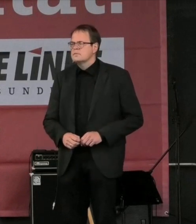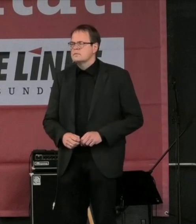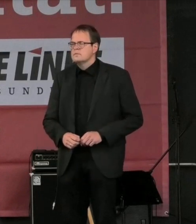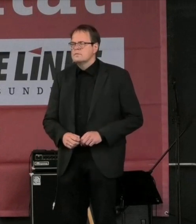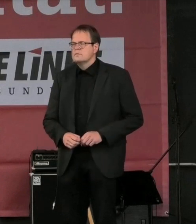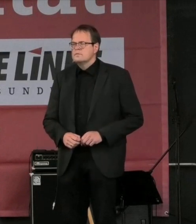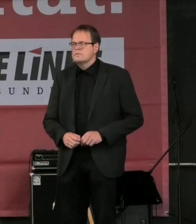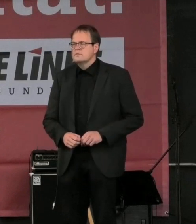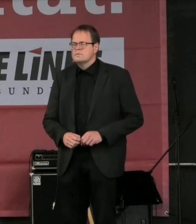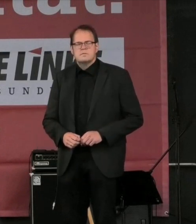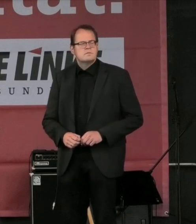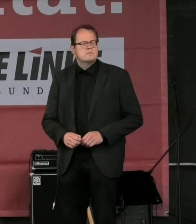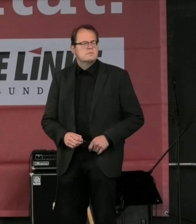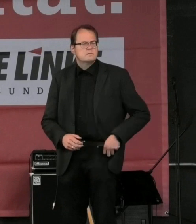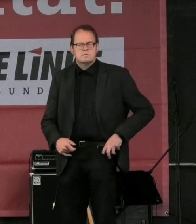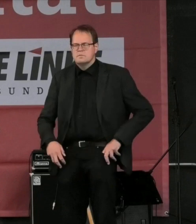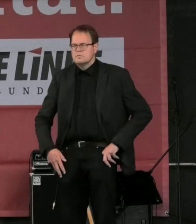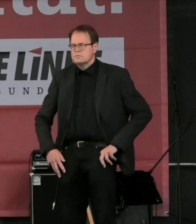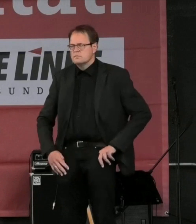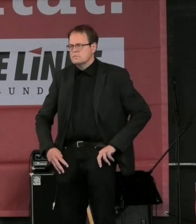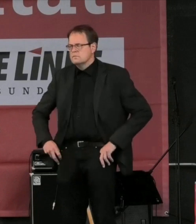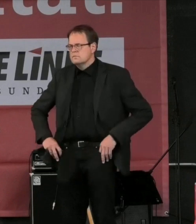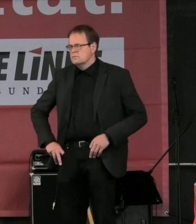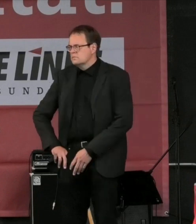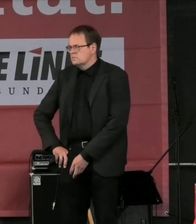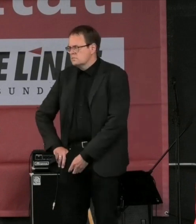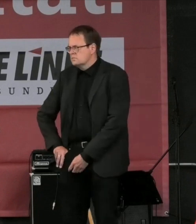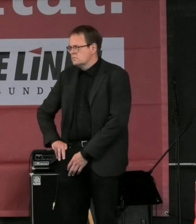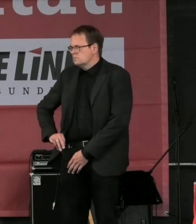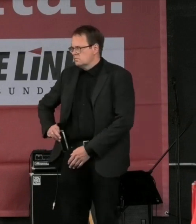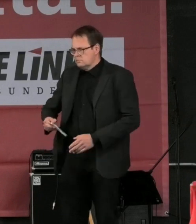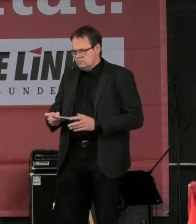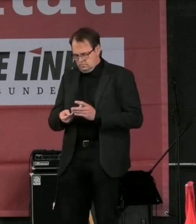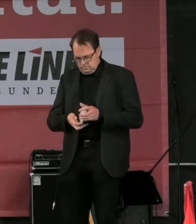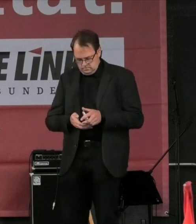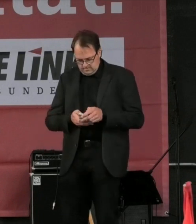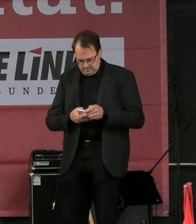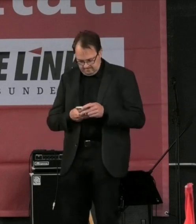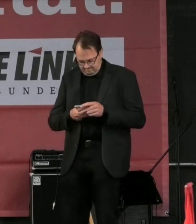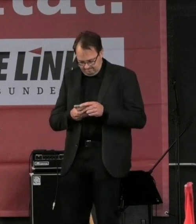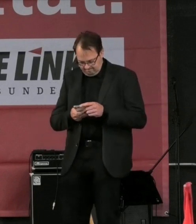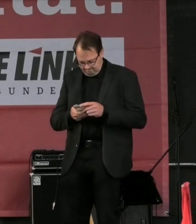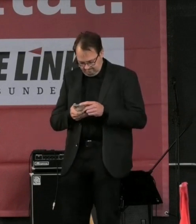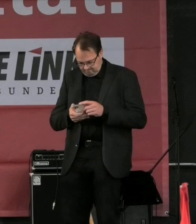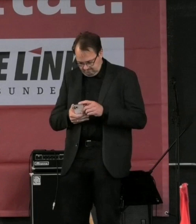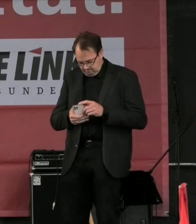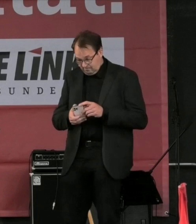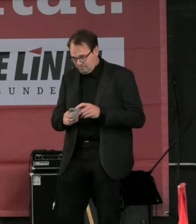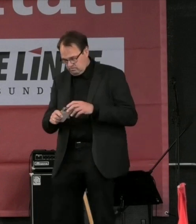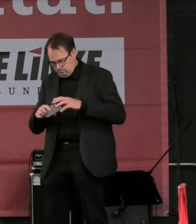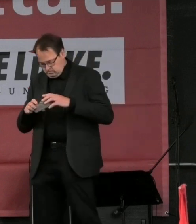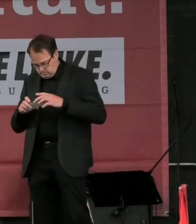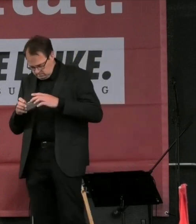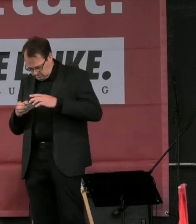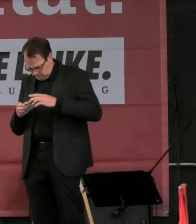es vorher gab dass jetzt auch die botschafter wieder arbeiten dass es vielleicht sogar gespräche über abrüstung gibt dass es